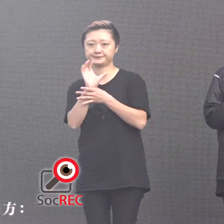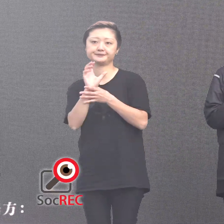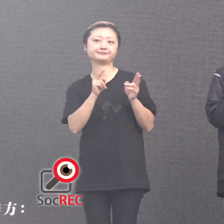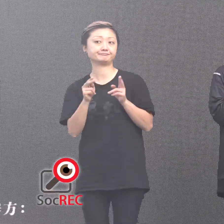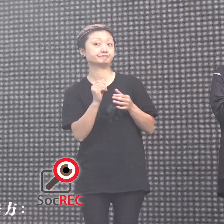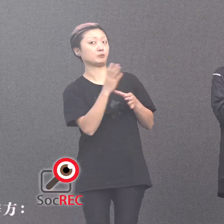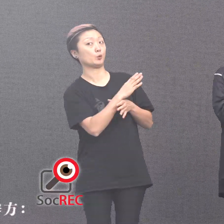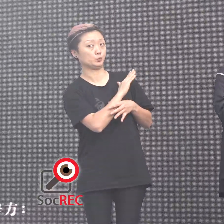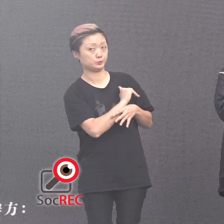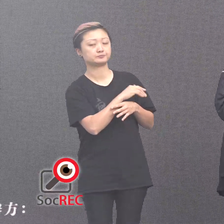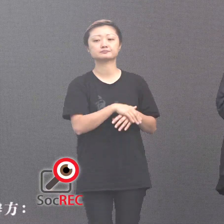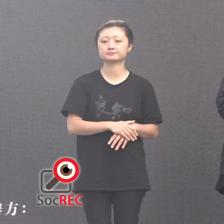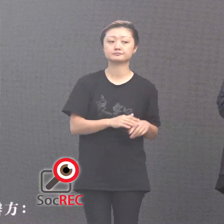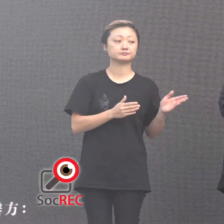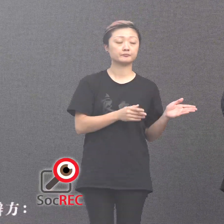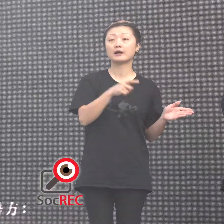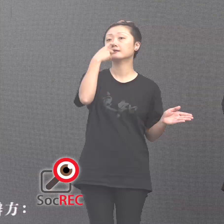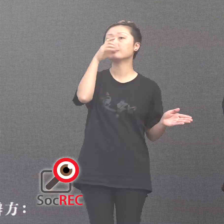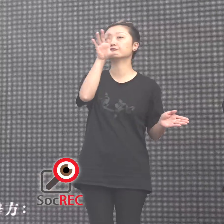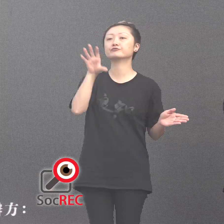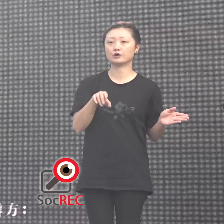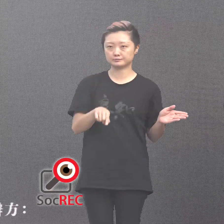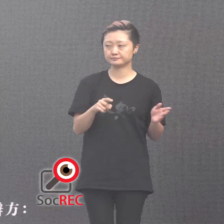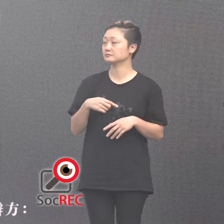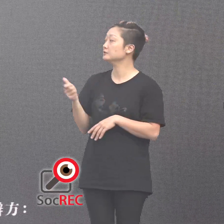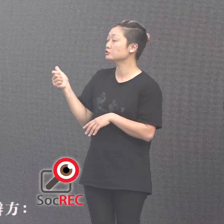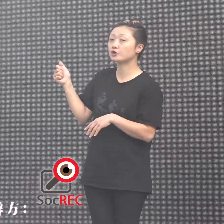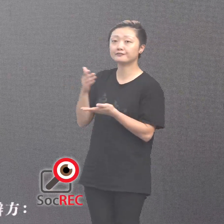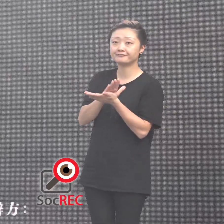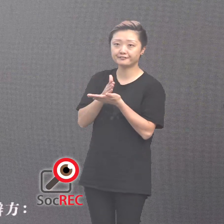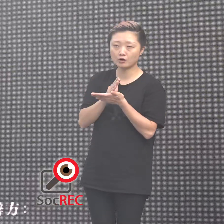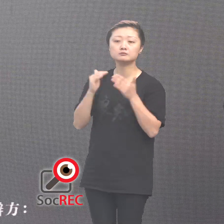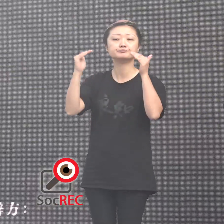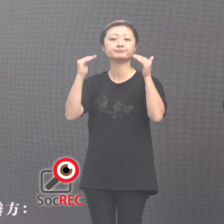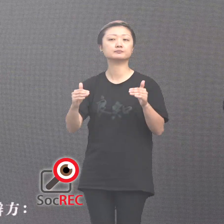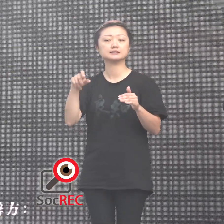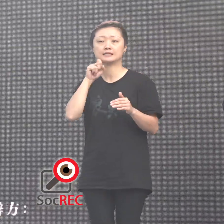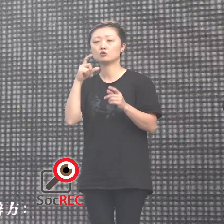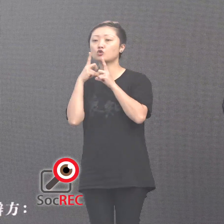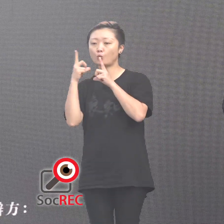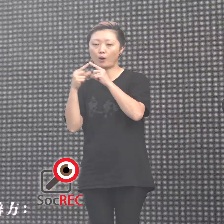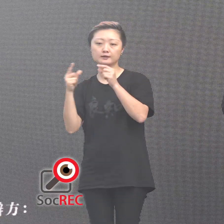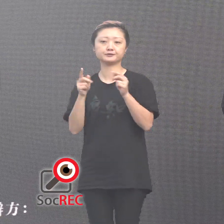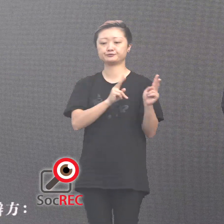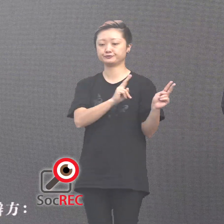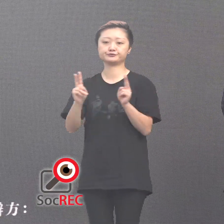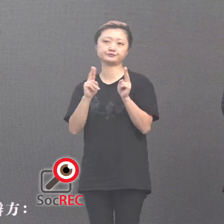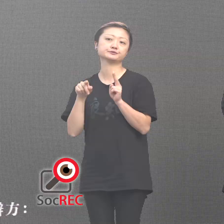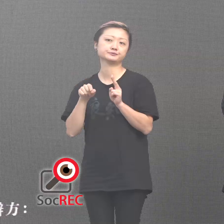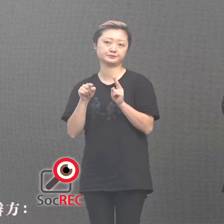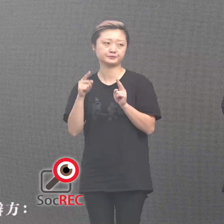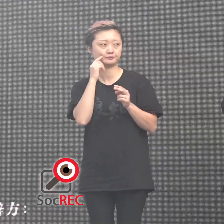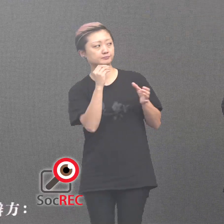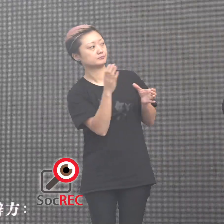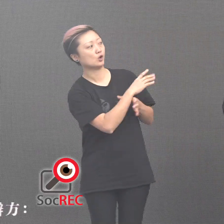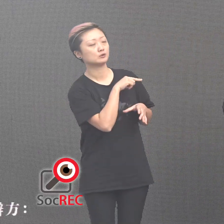下。 Thank you, Agnes. Coming up, we will present to you a video by Ms. Ho Wing Tong, the